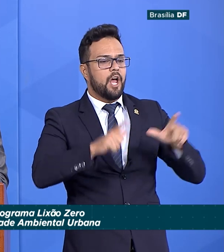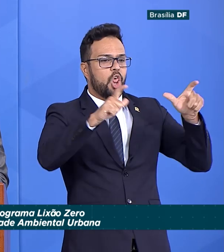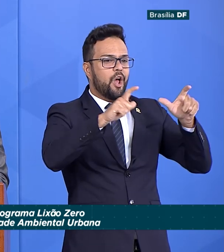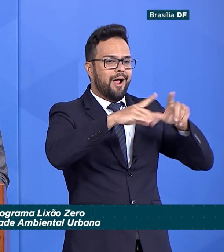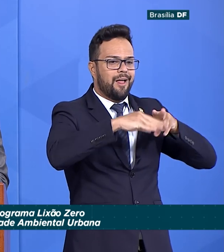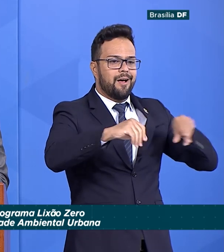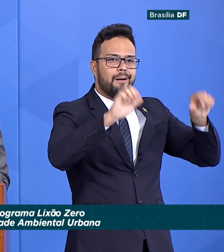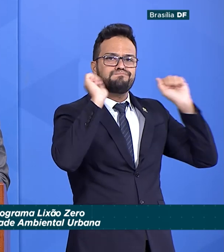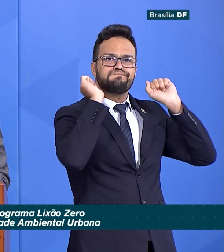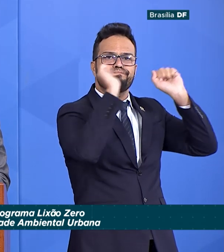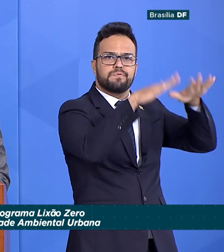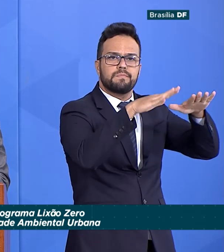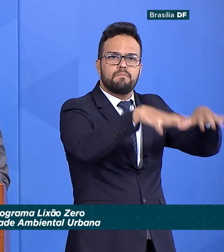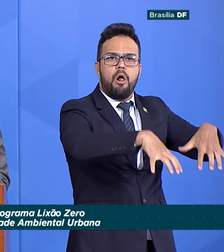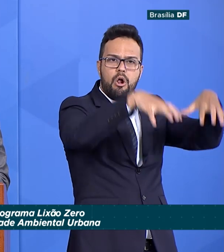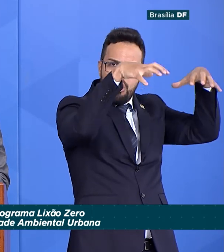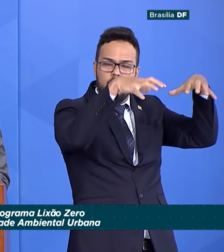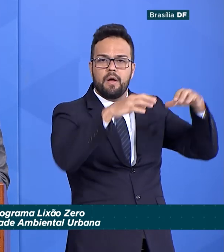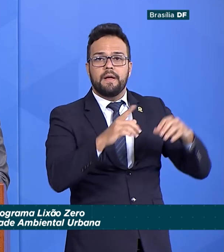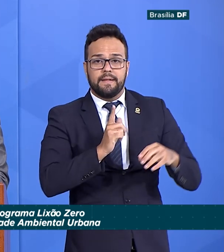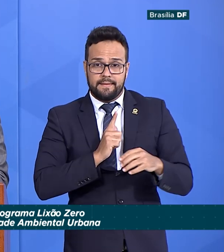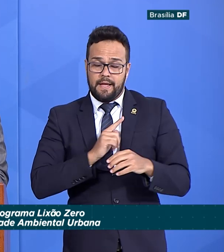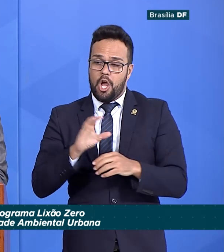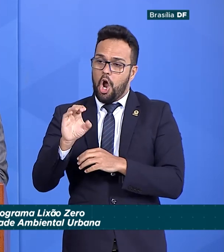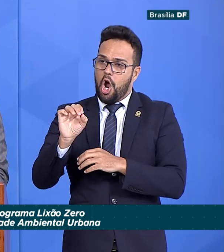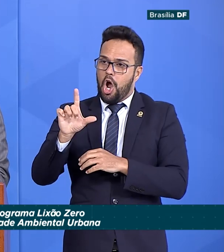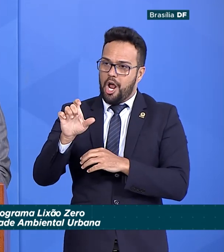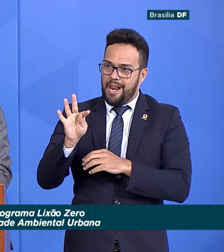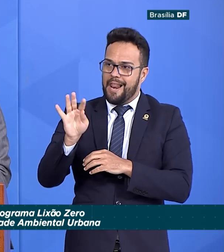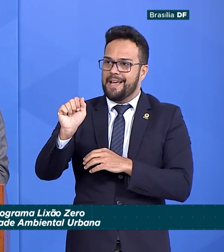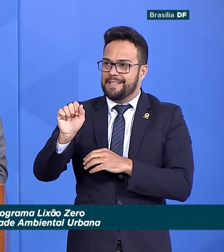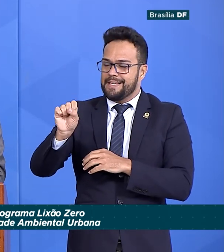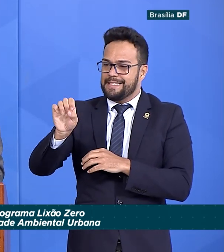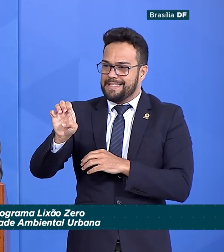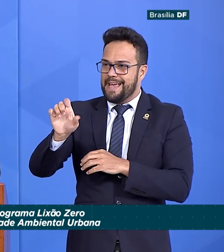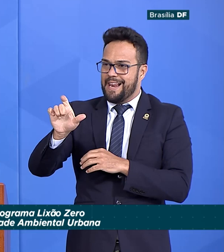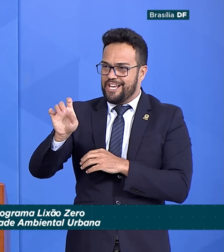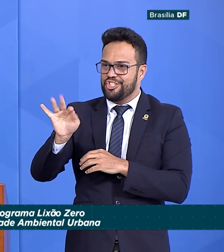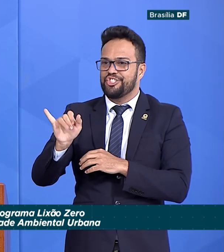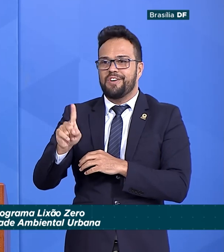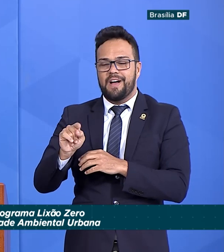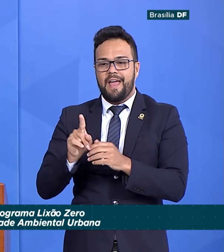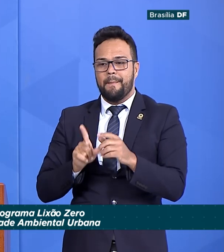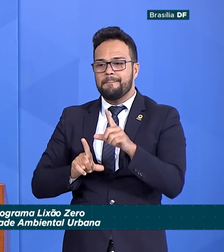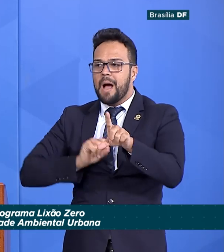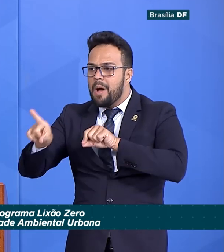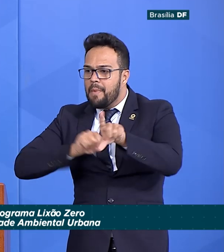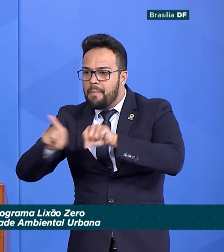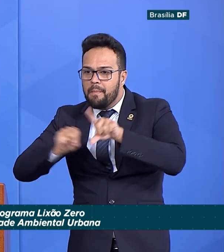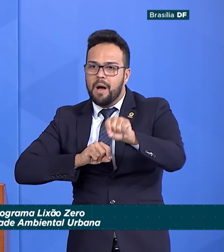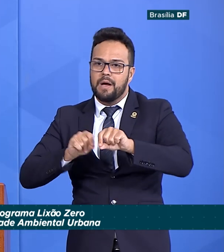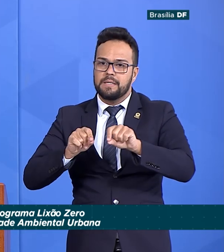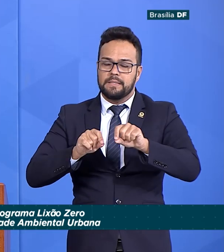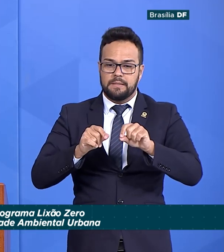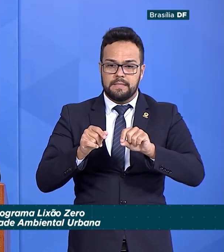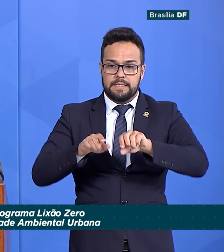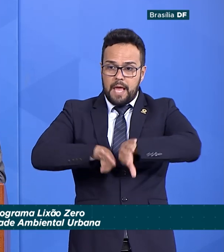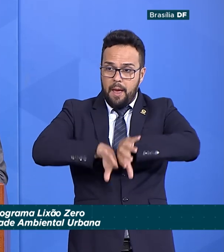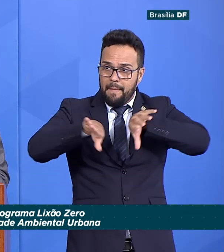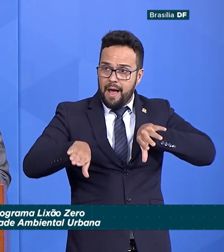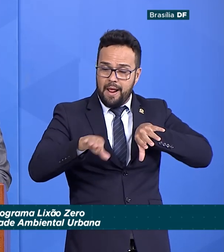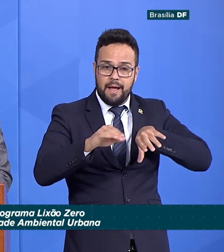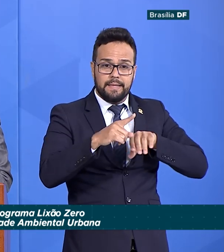temos aí, na primeira etapa, coleta seletiva que os municípios precisam fazer, a reciclagem dos materiais com a segregação daquilo